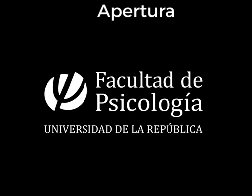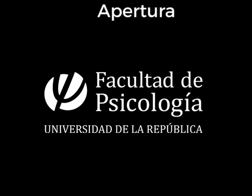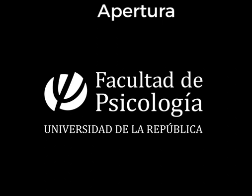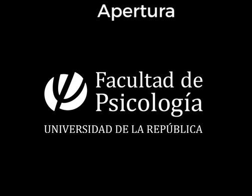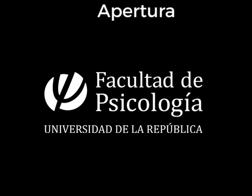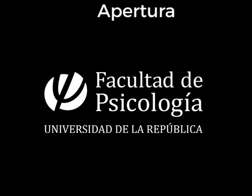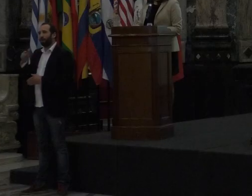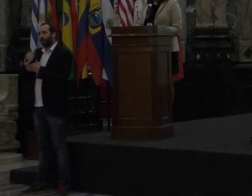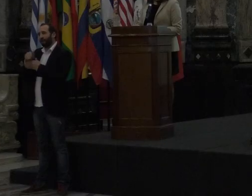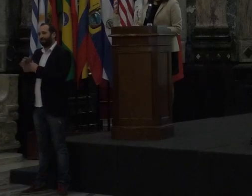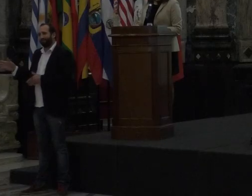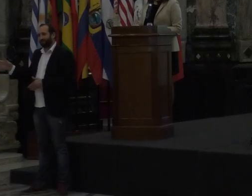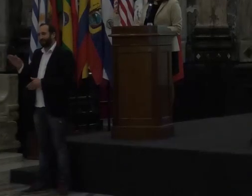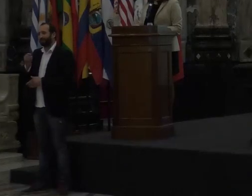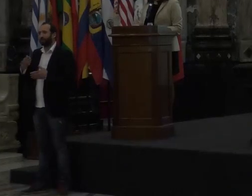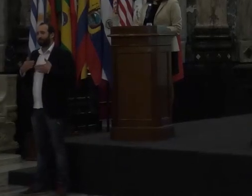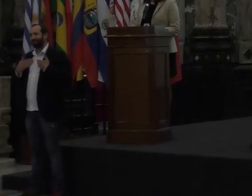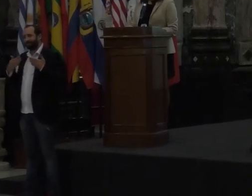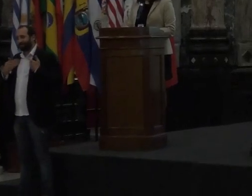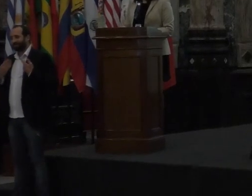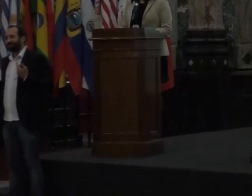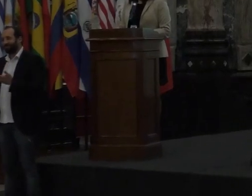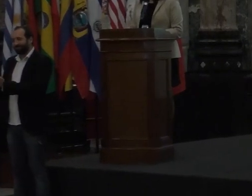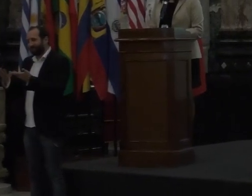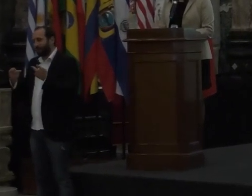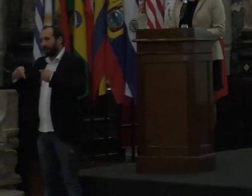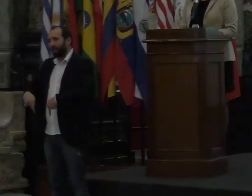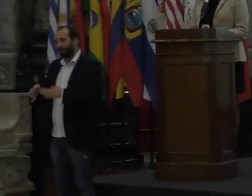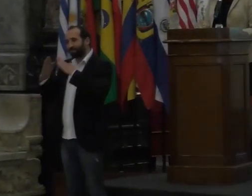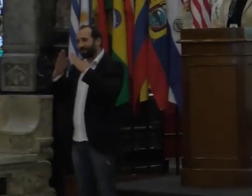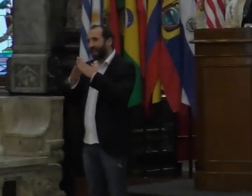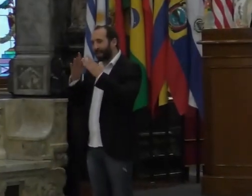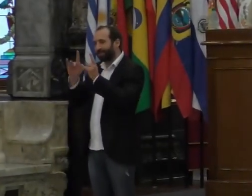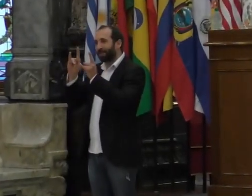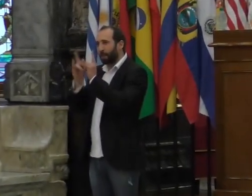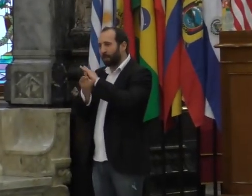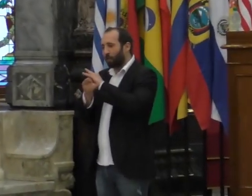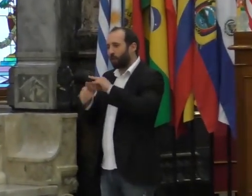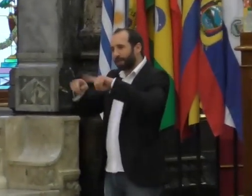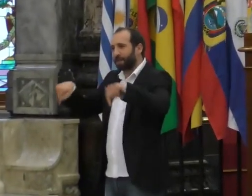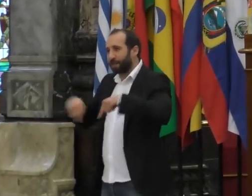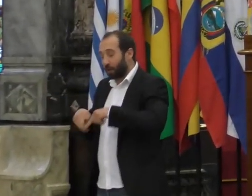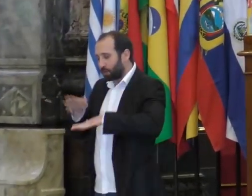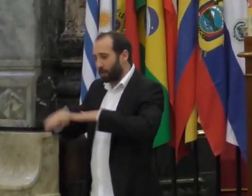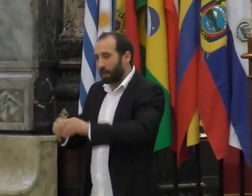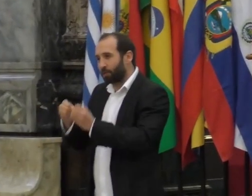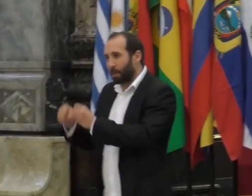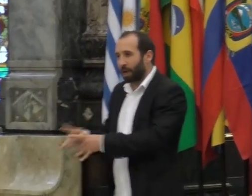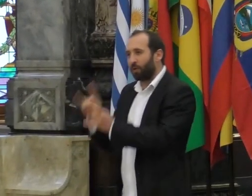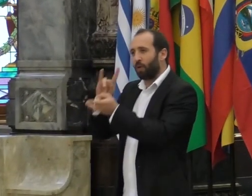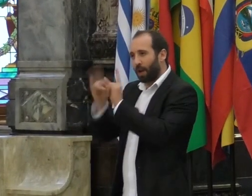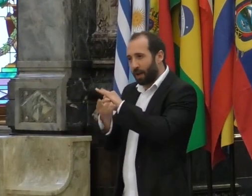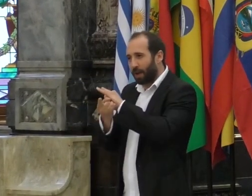Muy buenas tardes para todos. Es un placer darle la bienvenida en esta hermosa casa, en el Salón de los Pasos Perdidos del Palacio